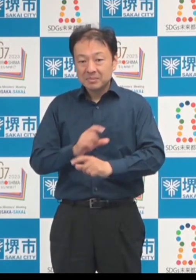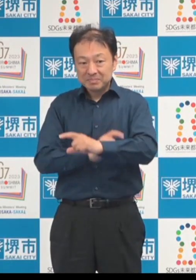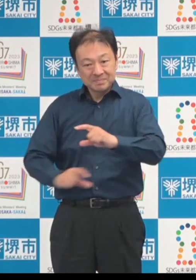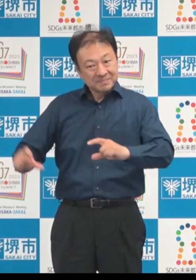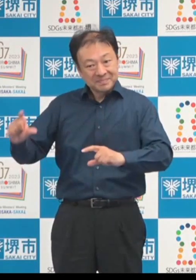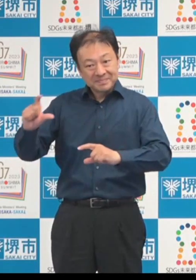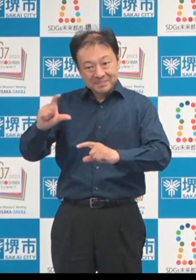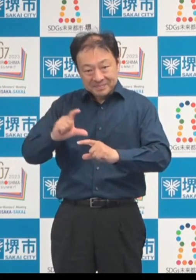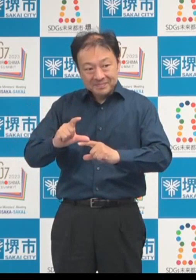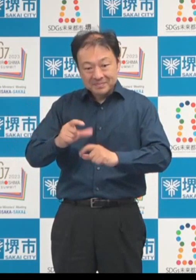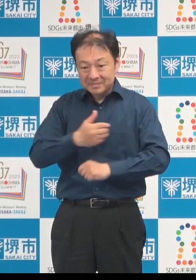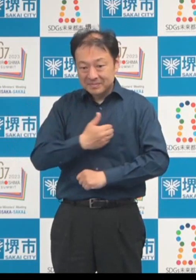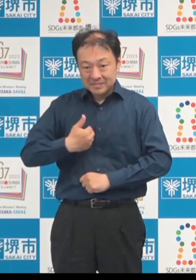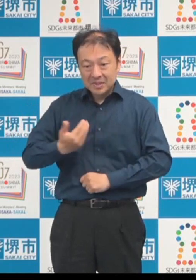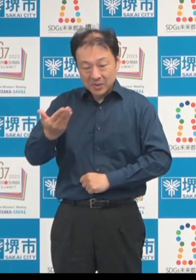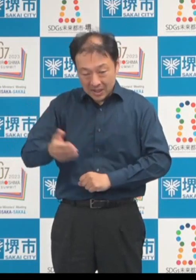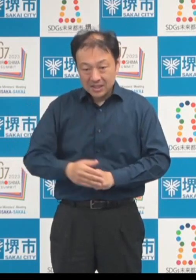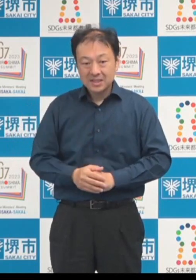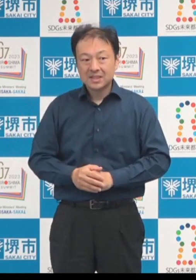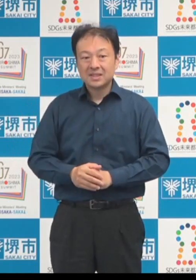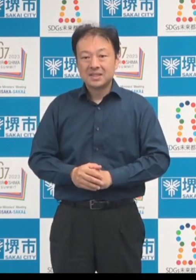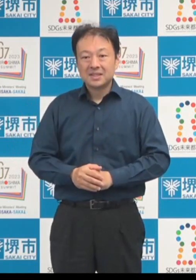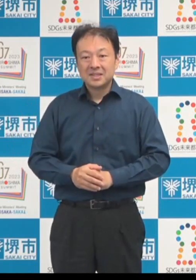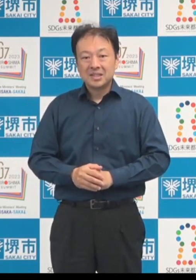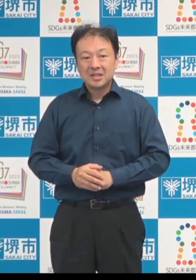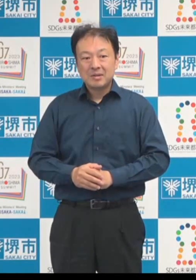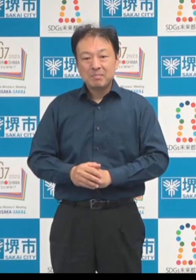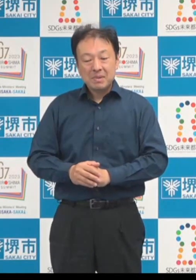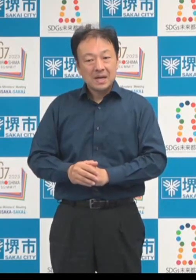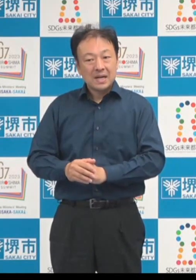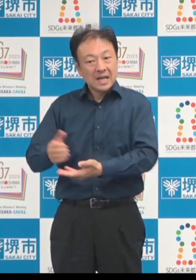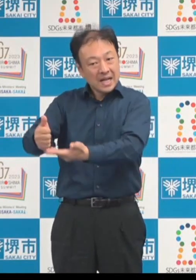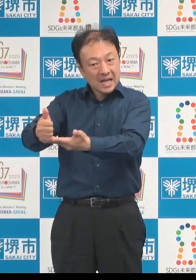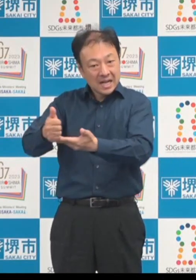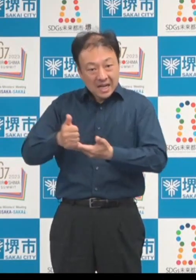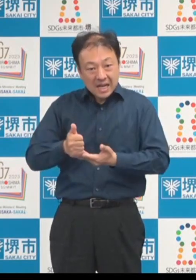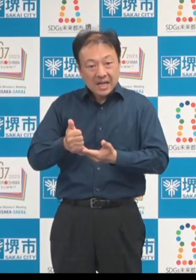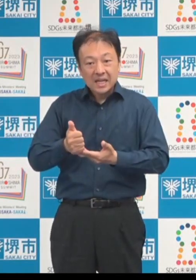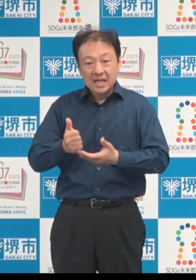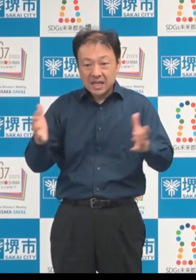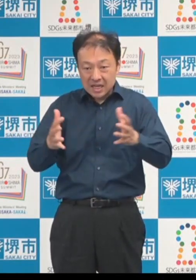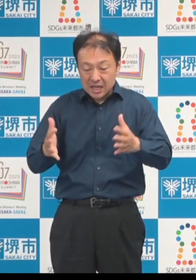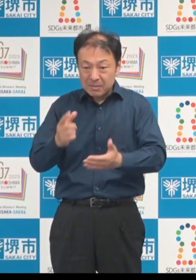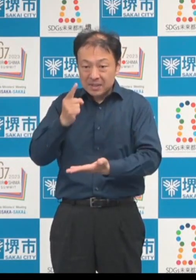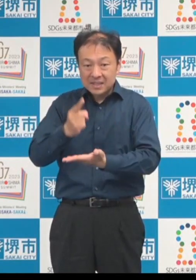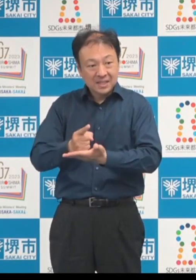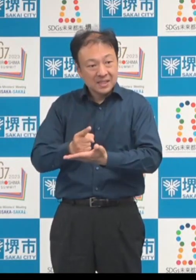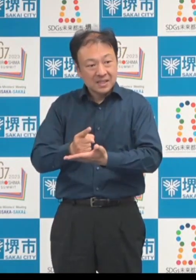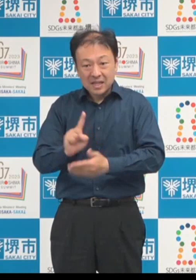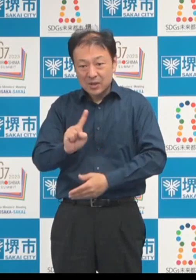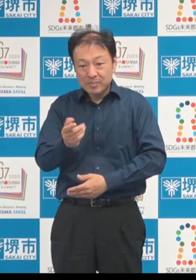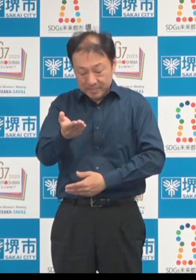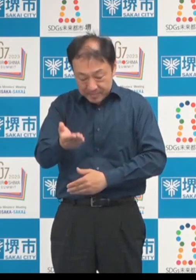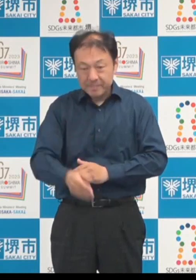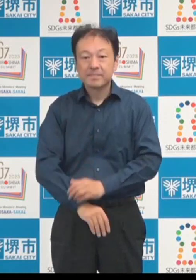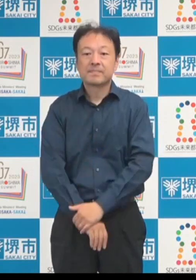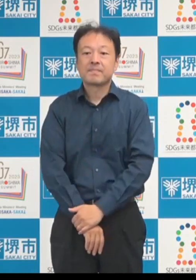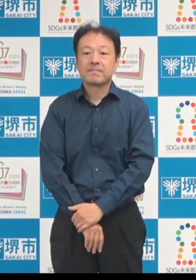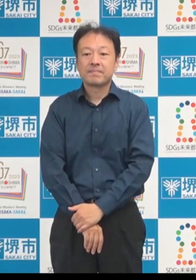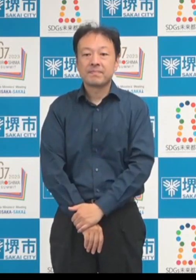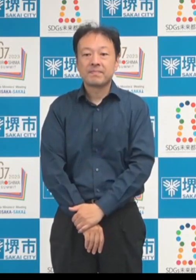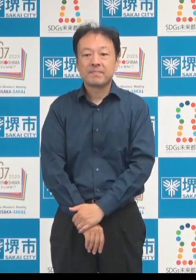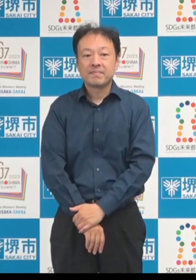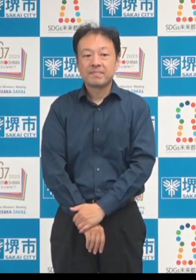できないのか、いやいやレセプションで素晴らしいものがあるから黙って見てろっていうことであればそれでいいんですけども、ちょっとそのあたりいかがでしょうか。 は